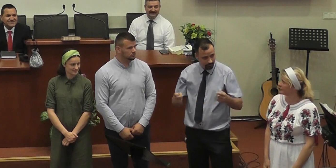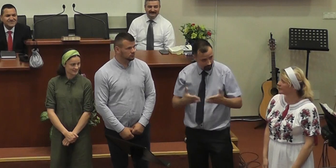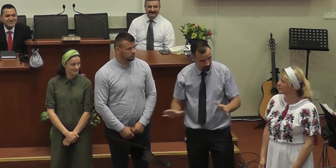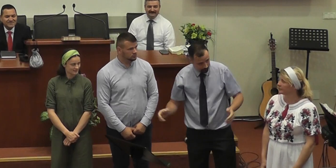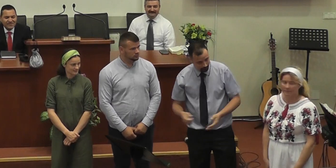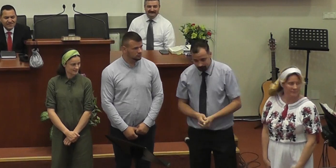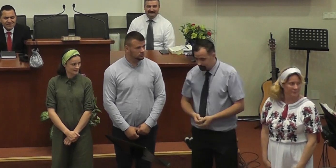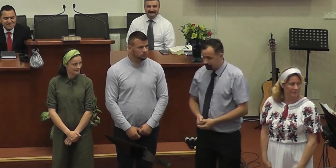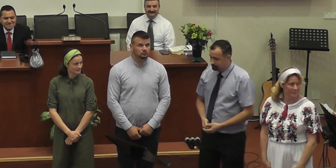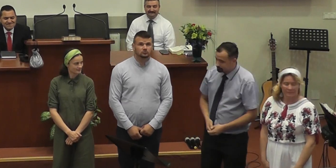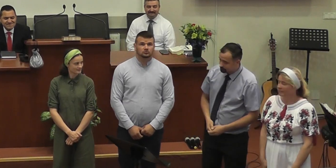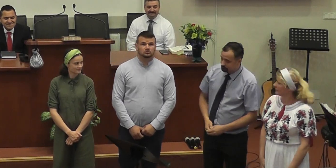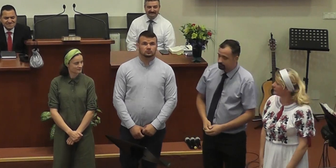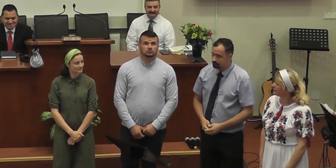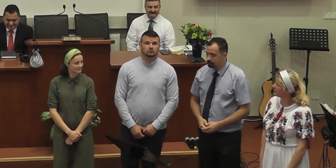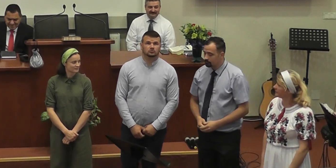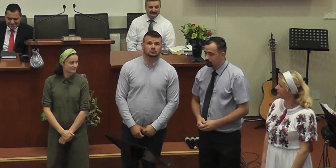de pe toți. Amin.